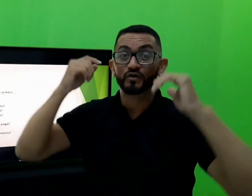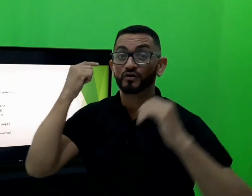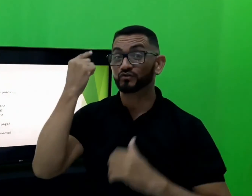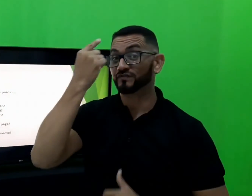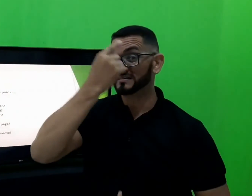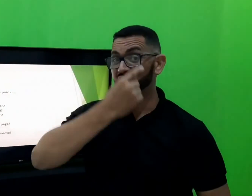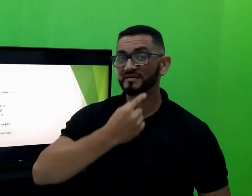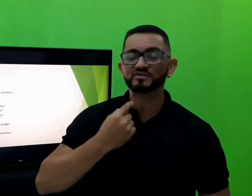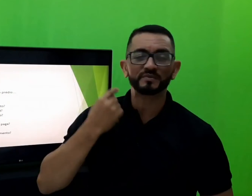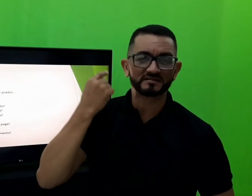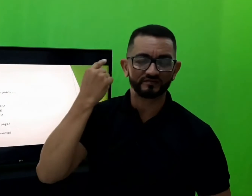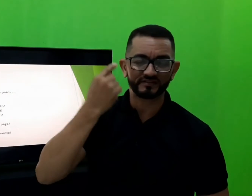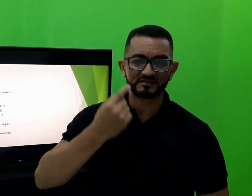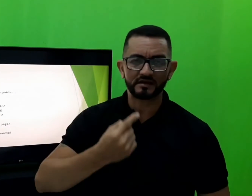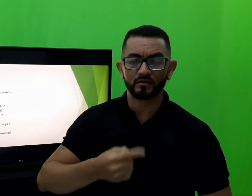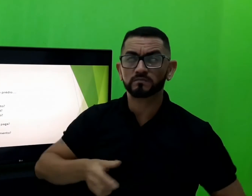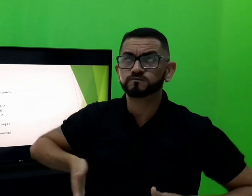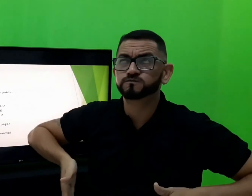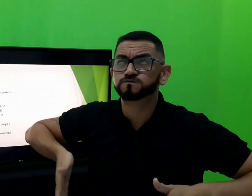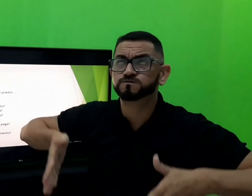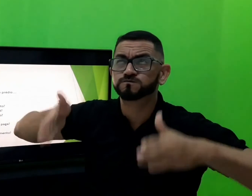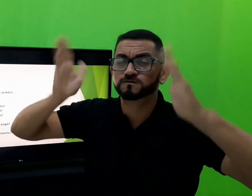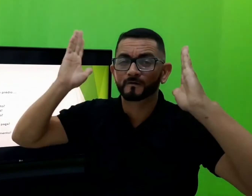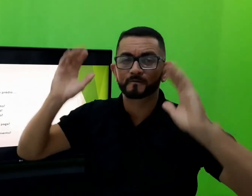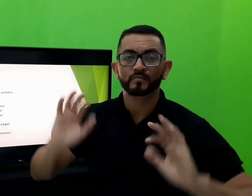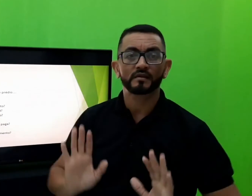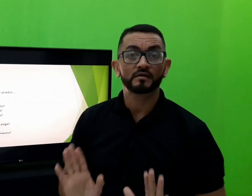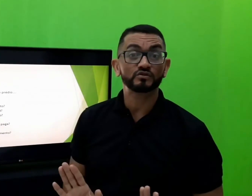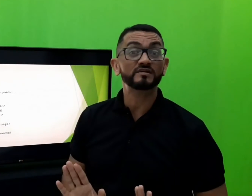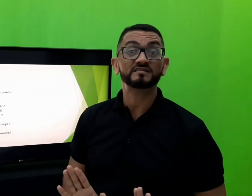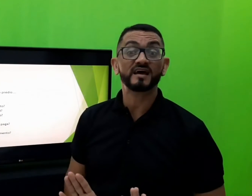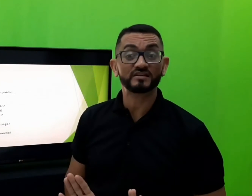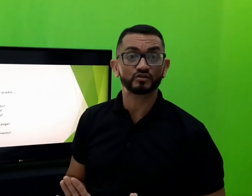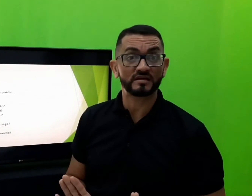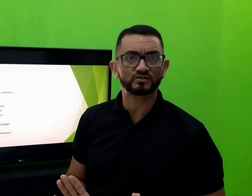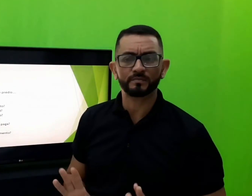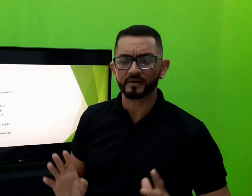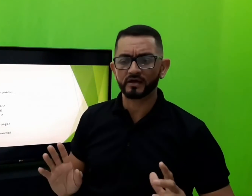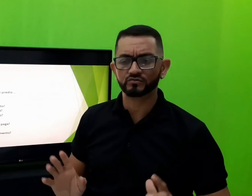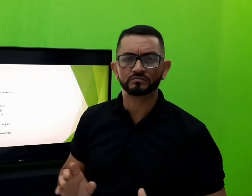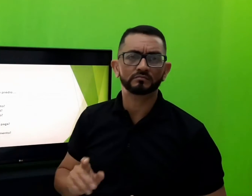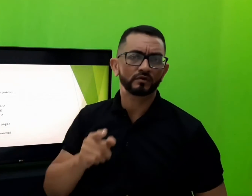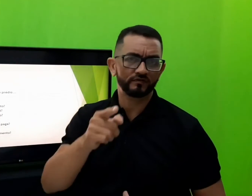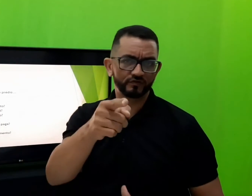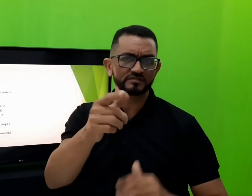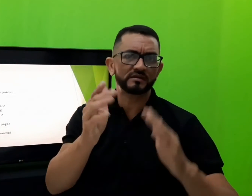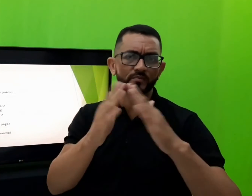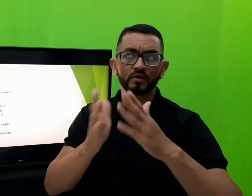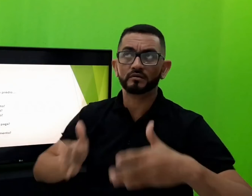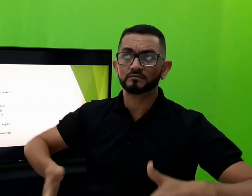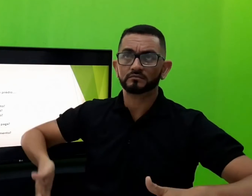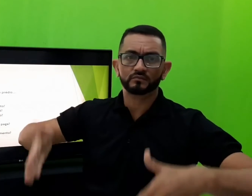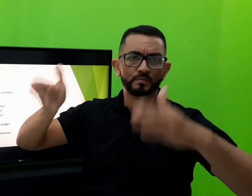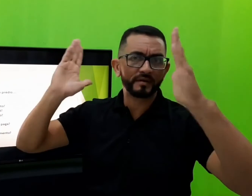Eu estou fazendo minha expressão facial, ó. Se eu quiser relacionar só prédio, você mora num